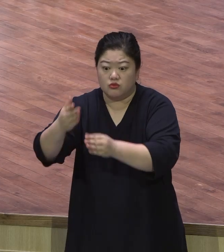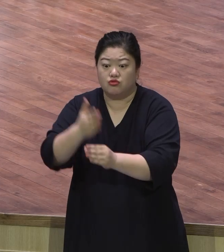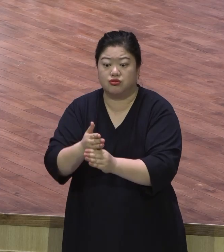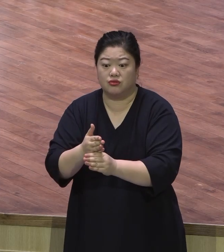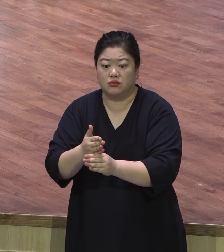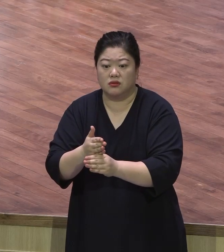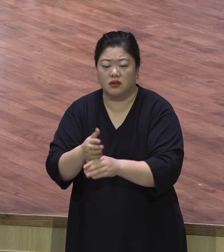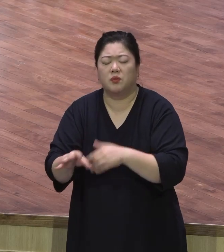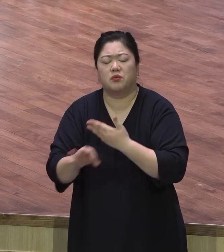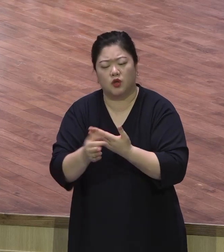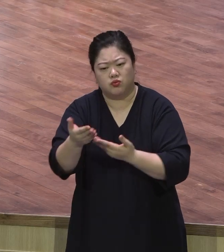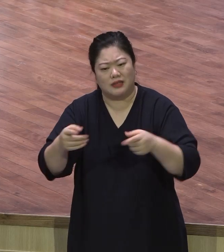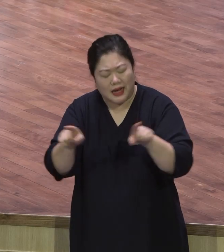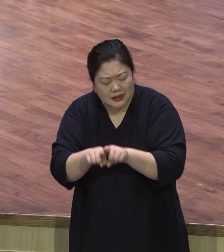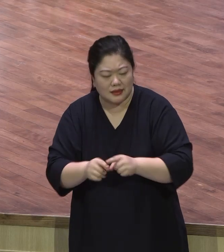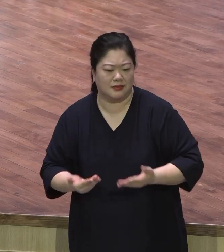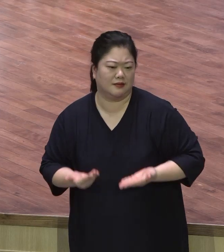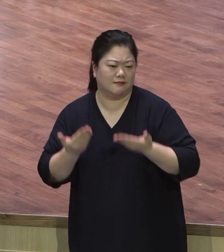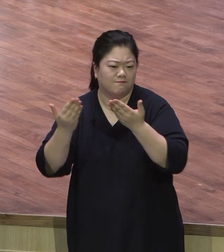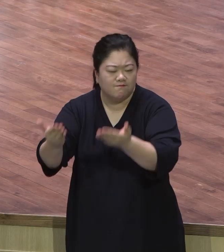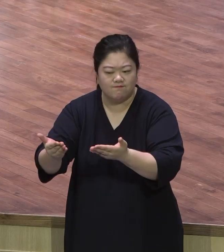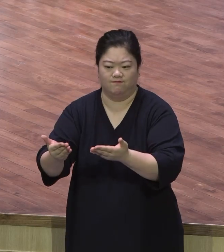헌신한 맛이 나지 않습니까